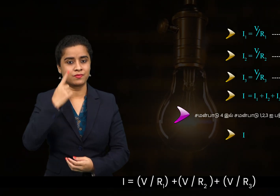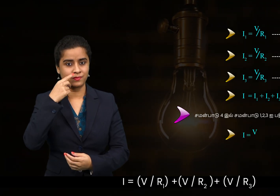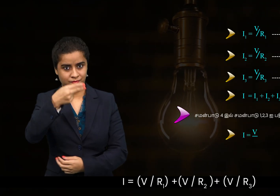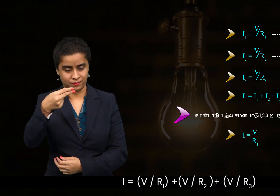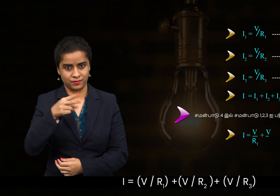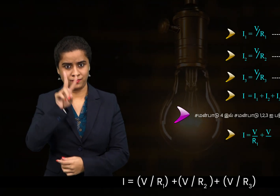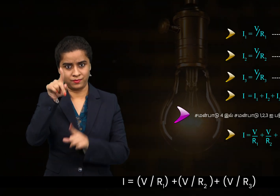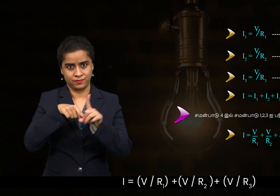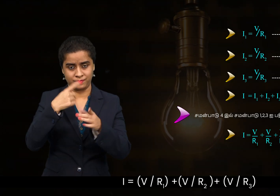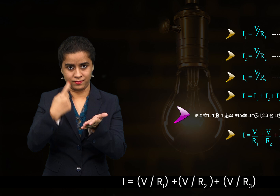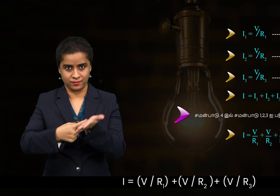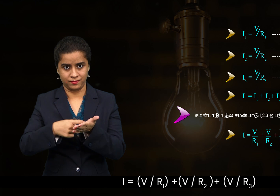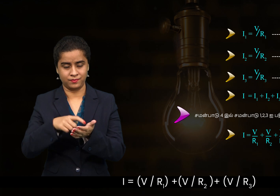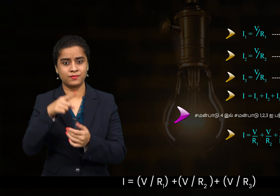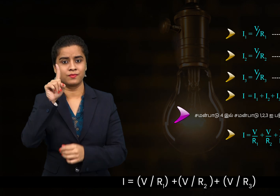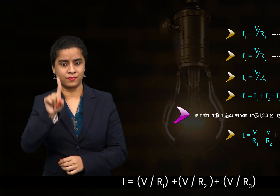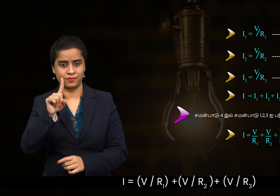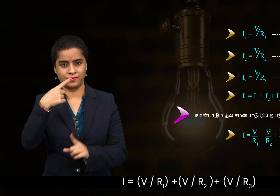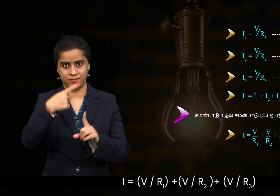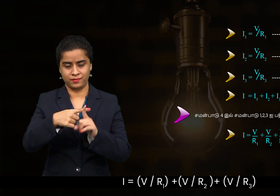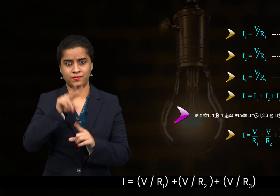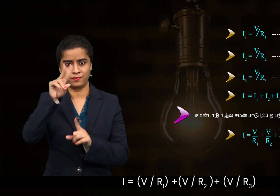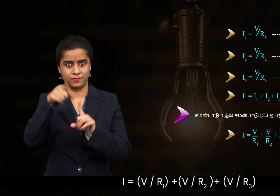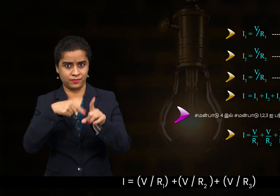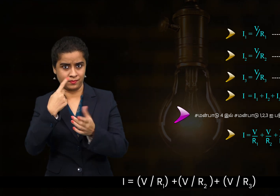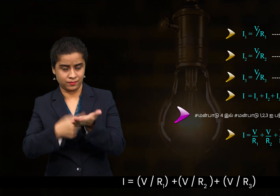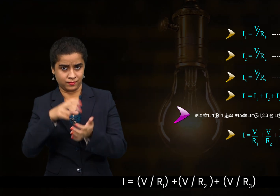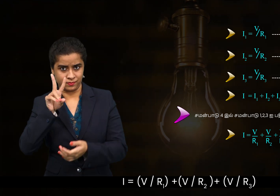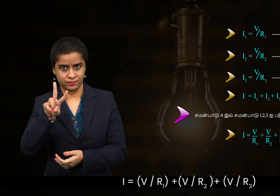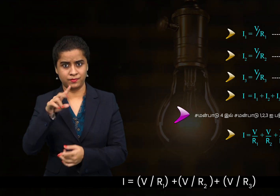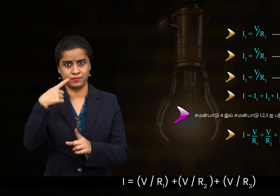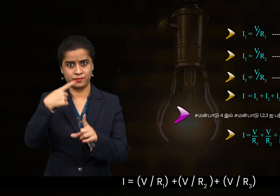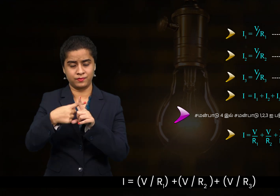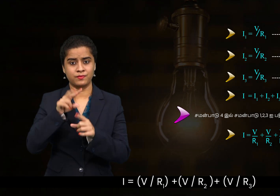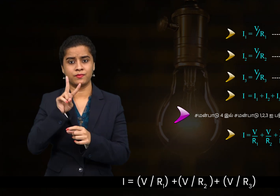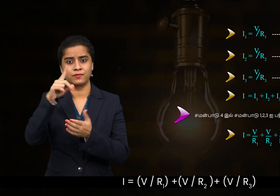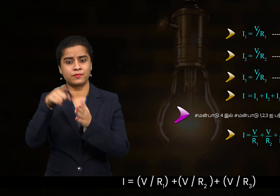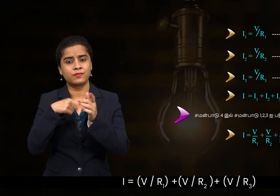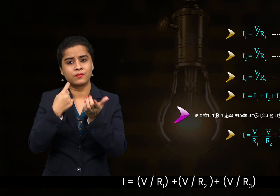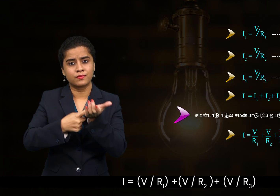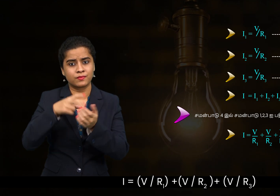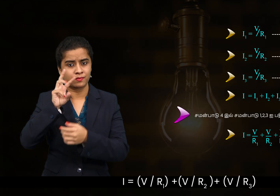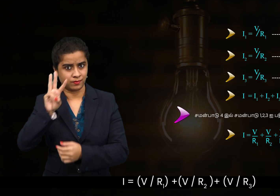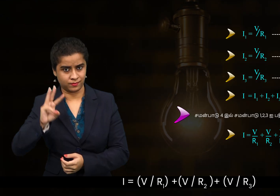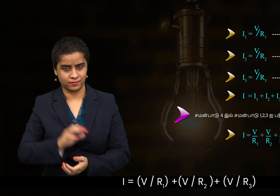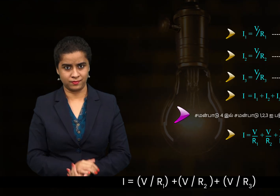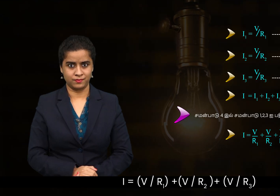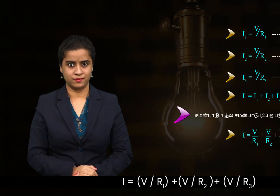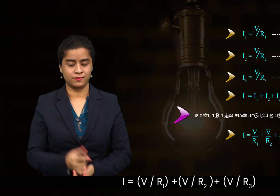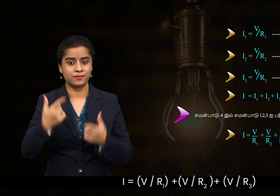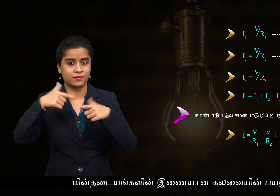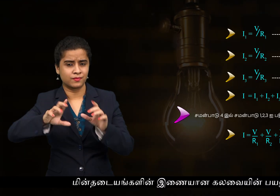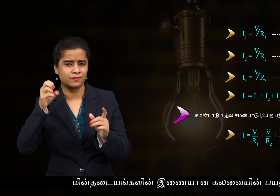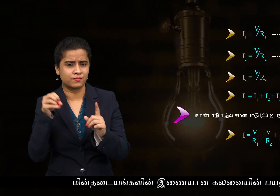I ஈடு V பார் R கீழ்க்கோடு 1 கூட்டல் V பார் R கீழ்க்கோடு 2 கூட்டல் V பார் R